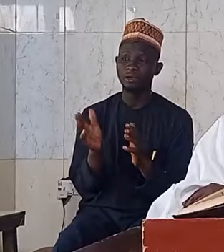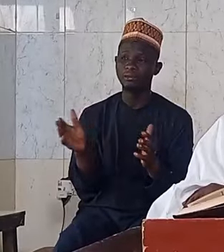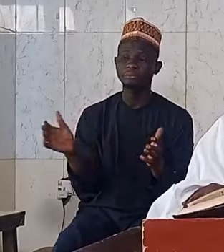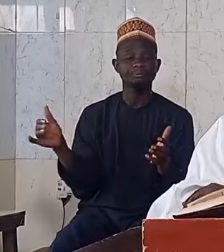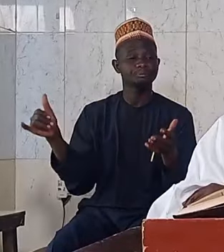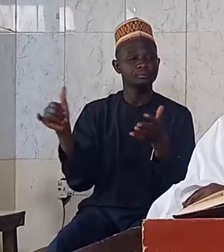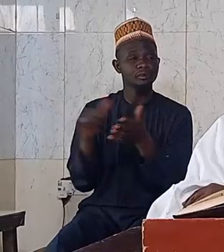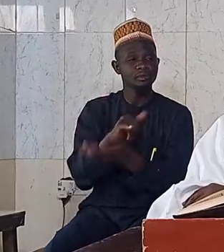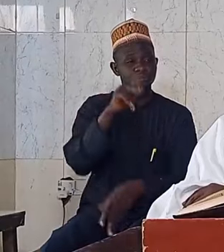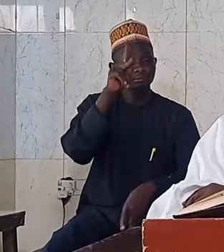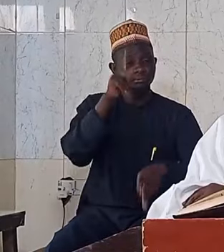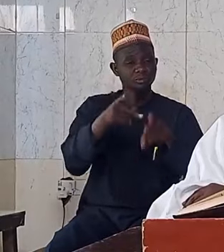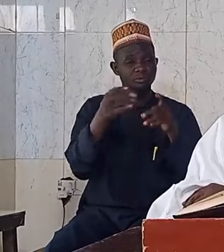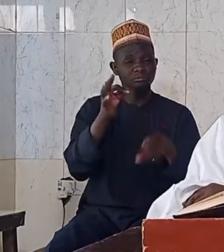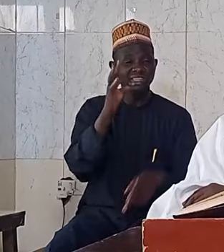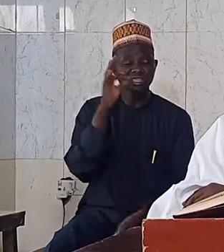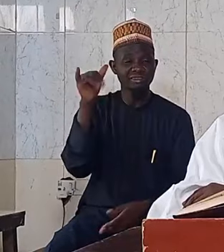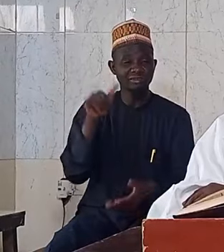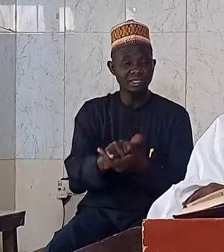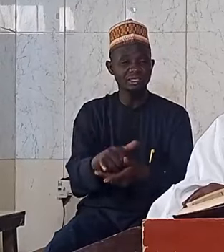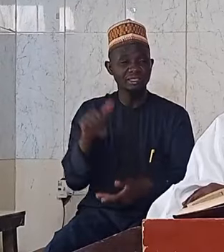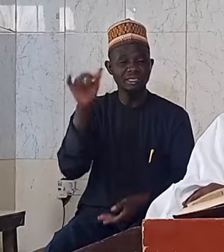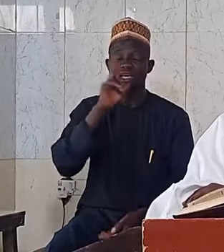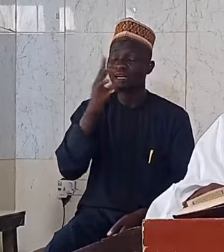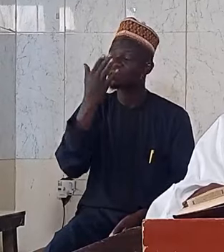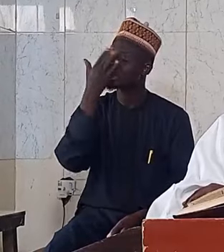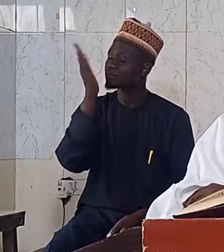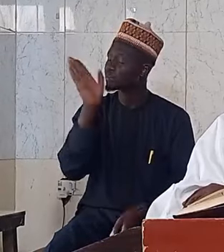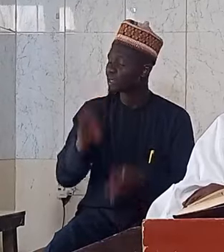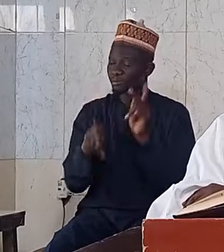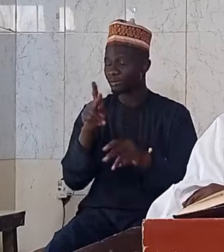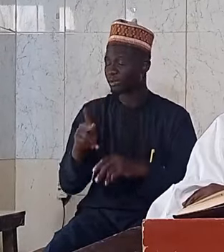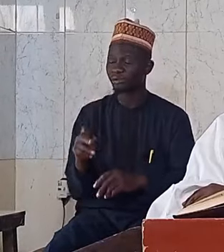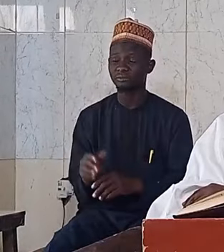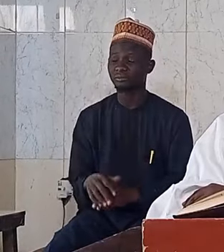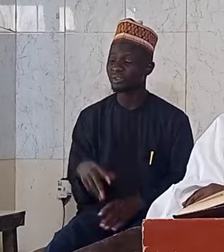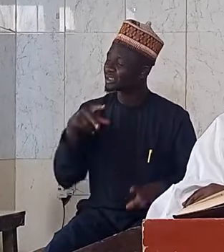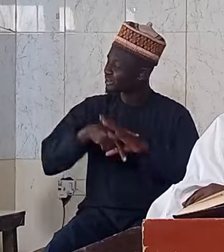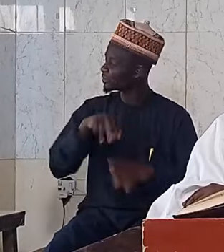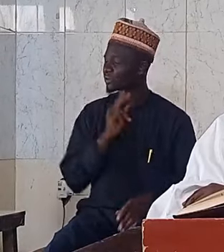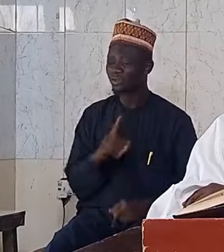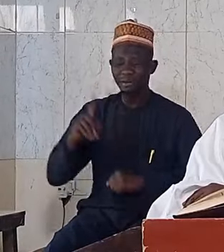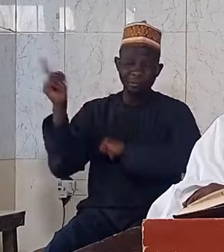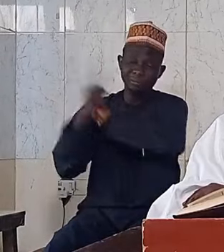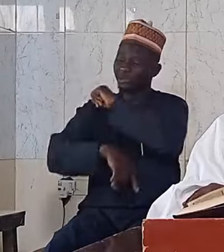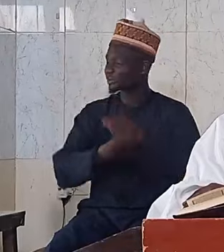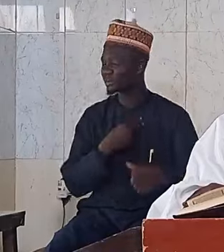adh-dhalimi ahluha wanda mutanen cikinta azzalimai ne an gane